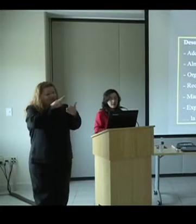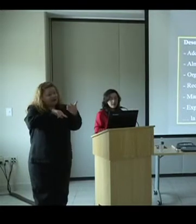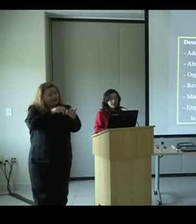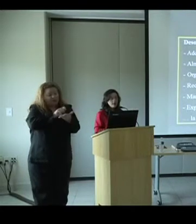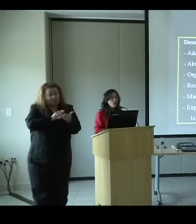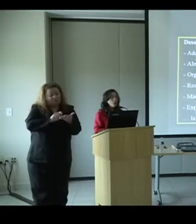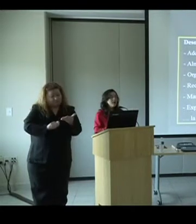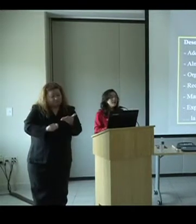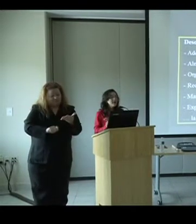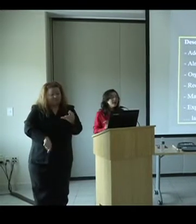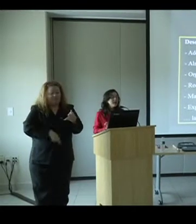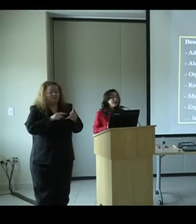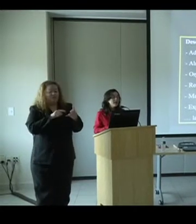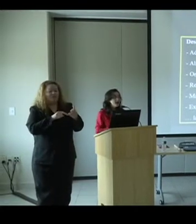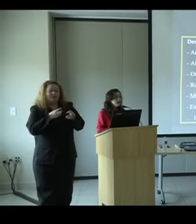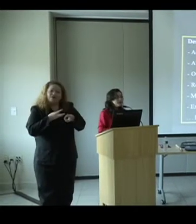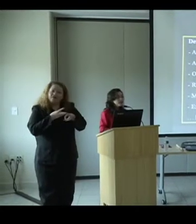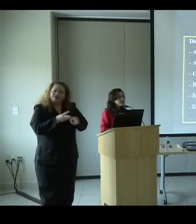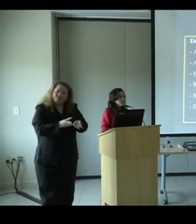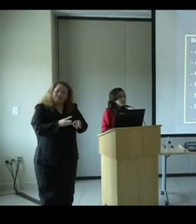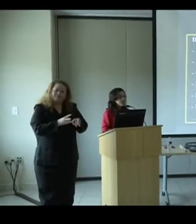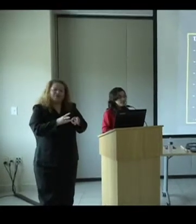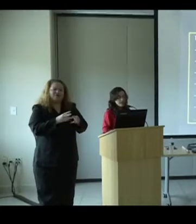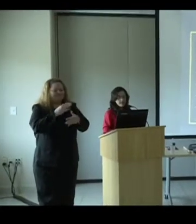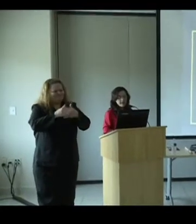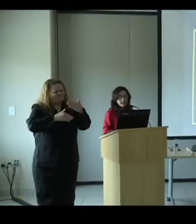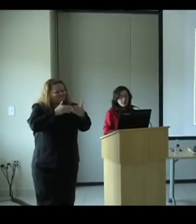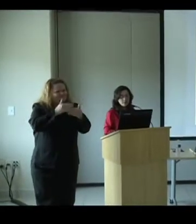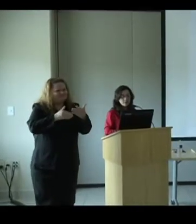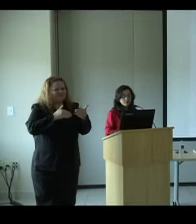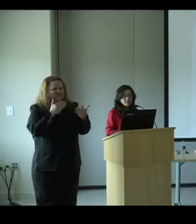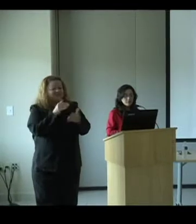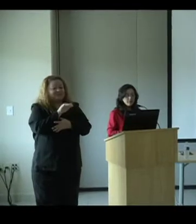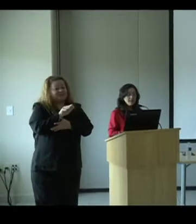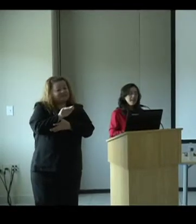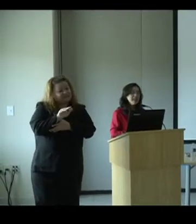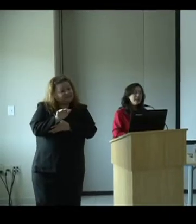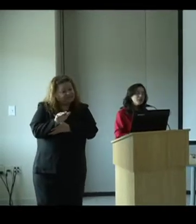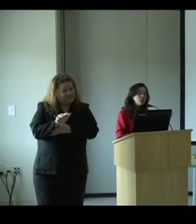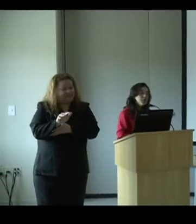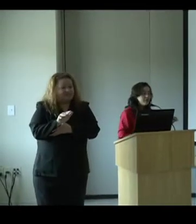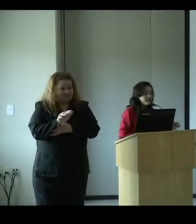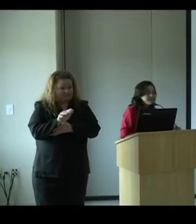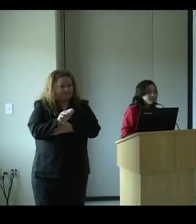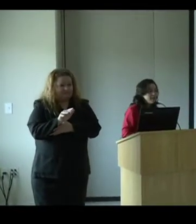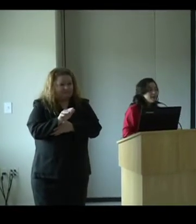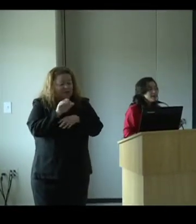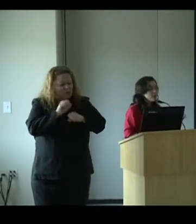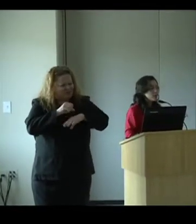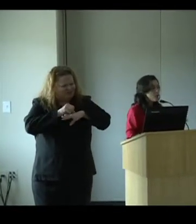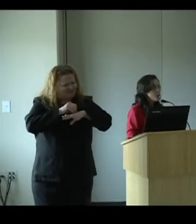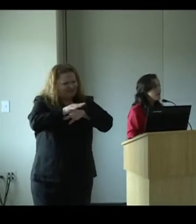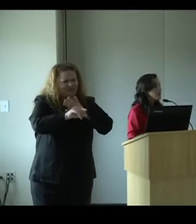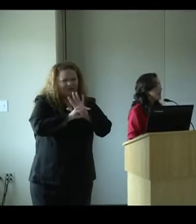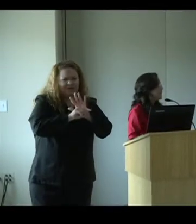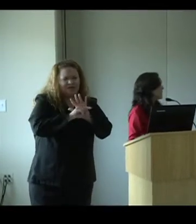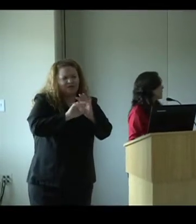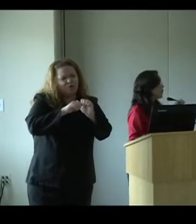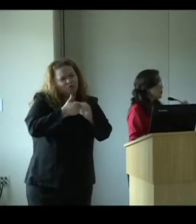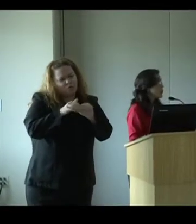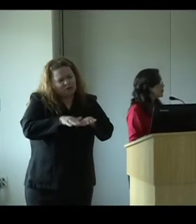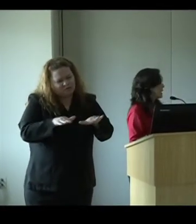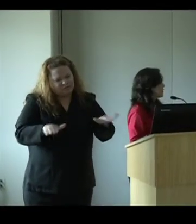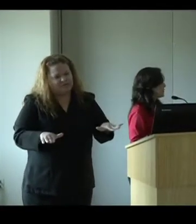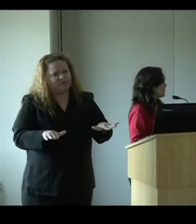o escribe o en la manera en que va a adquirir su proceso de deletreo esto puede afectar también como el niño